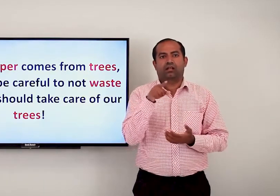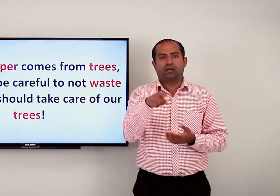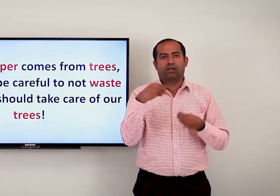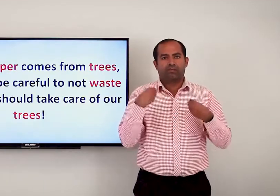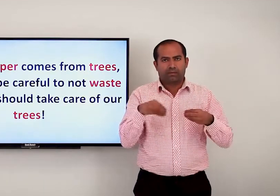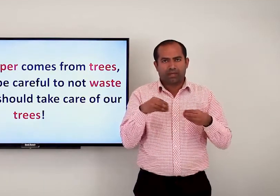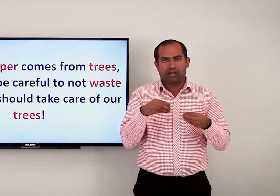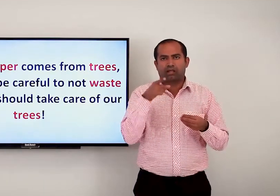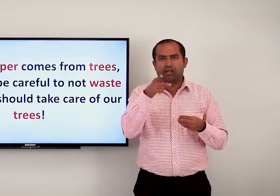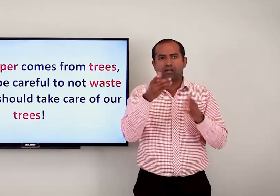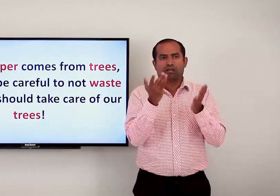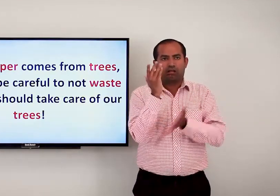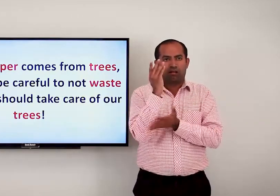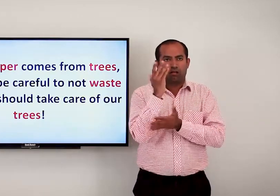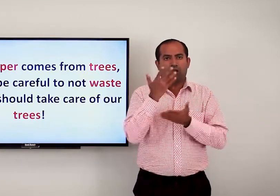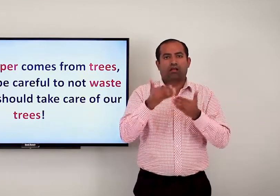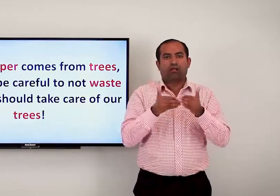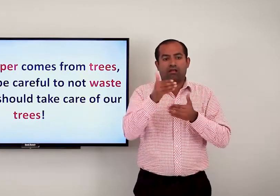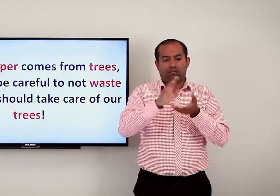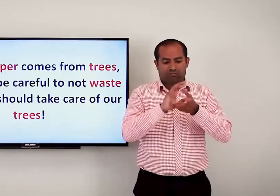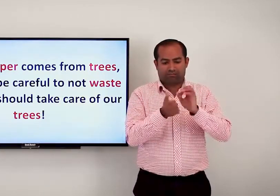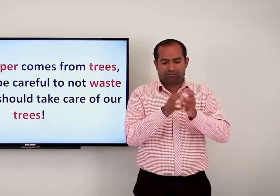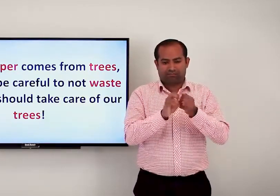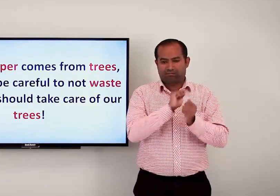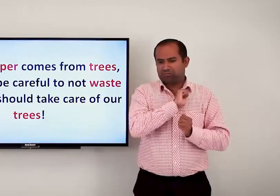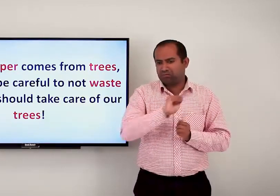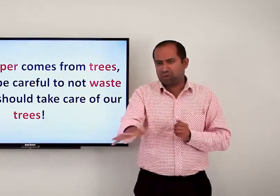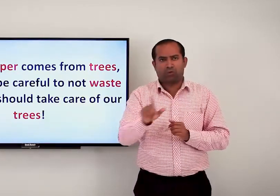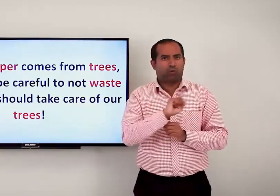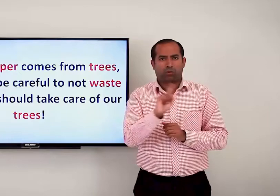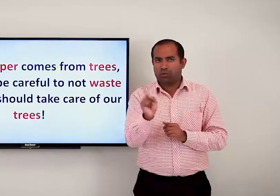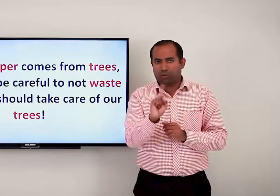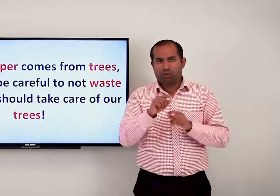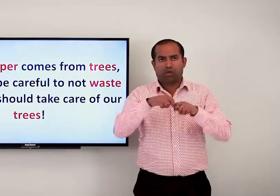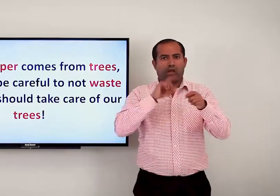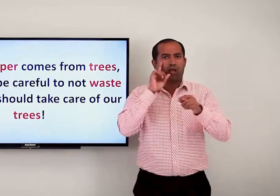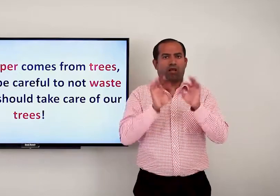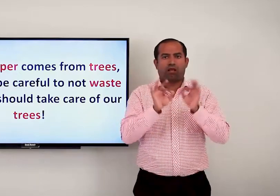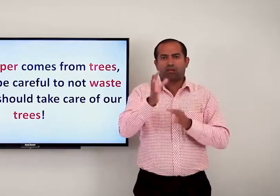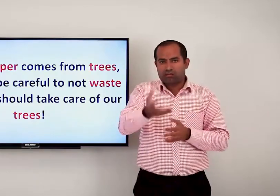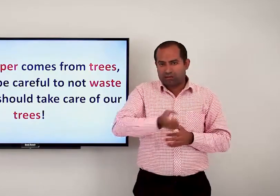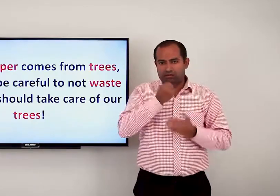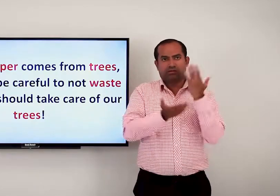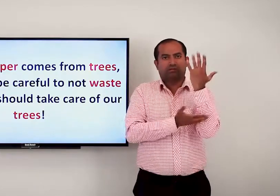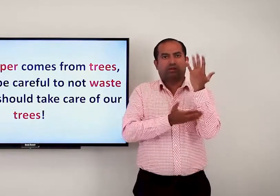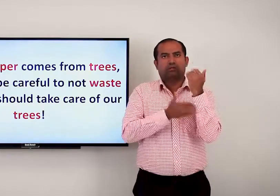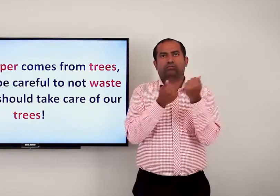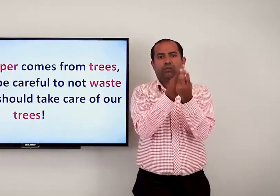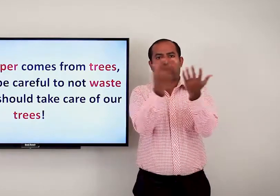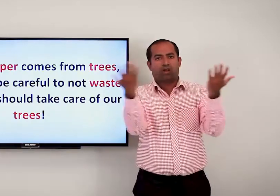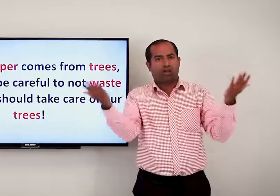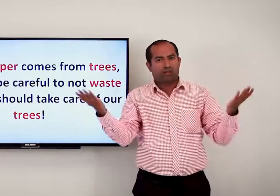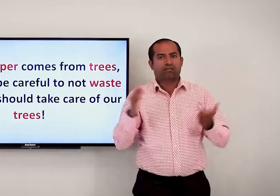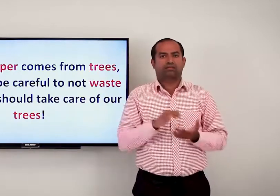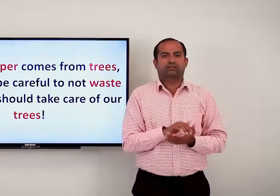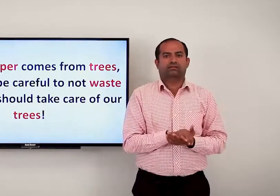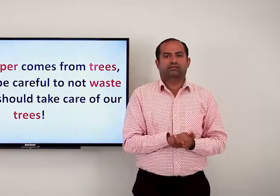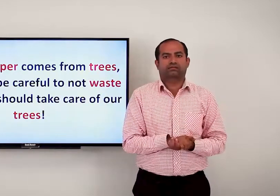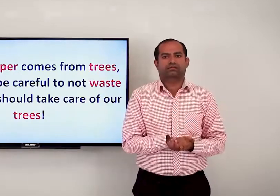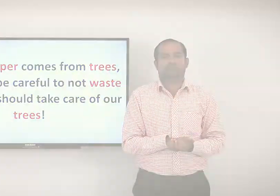چونکہ کاغذ درختوں سے حاصل ہوتے ہیں، اس لیے انہیں ضائع نہ کریں، احتیاط کریں تاکہ درخت زیادہ سے زیادہ